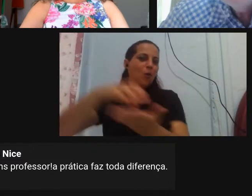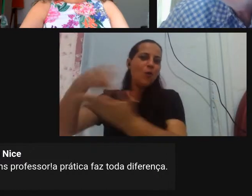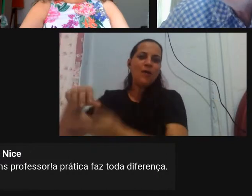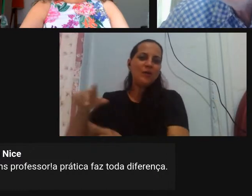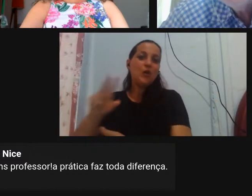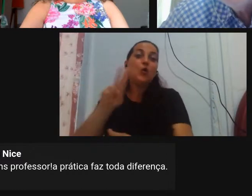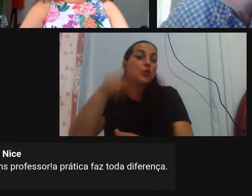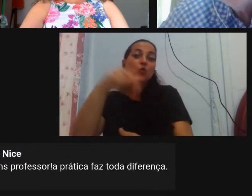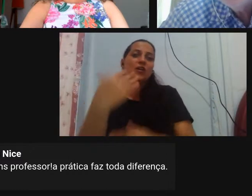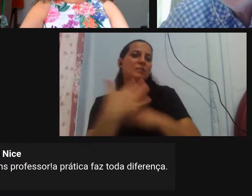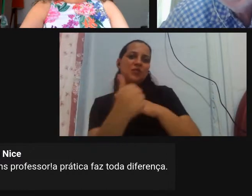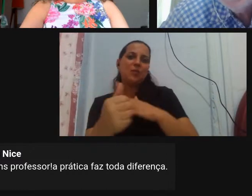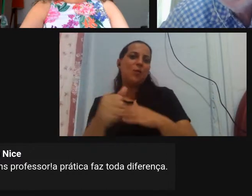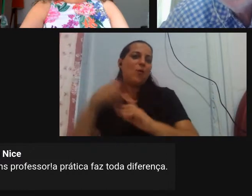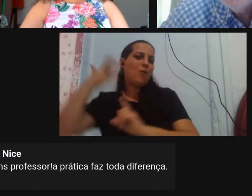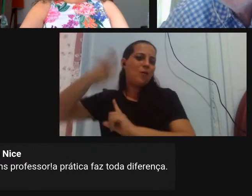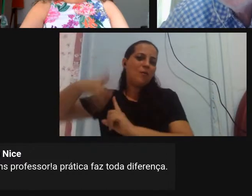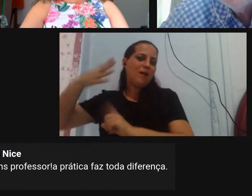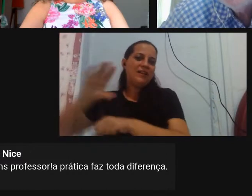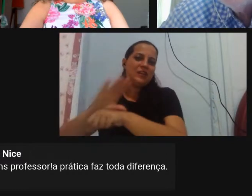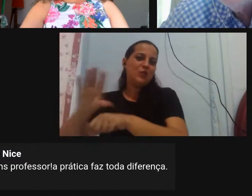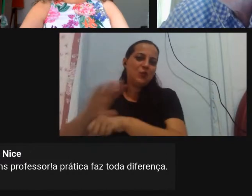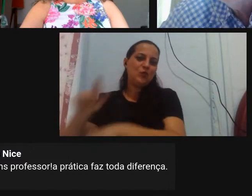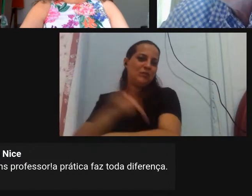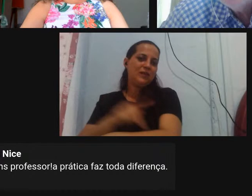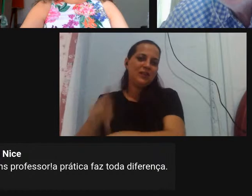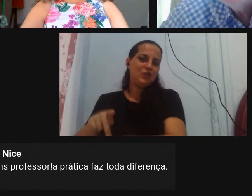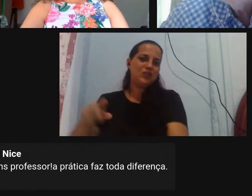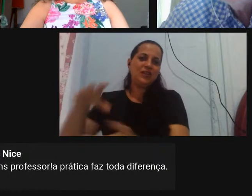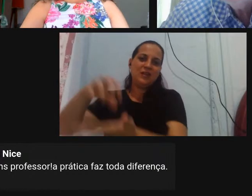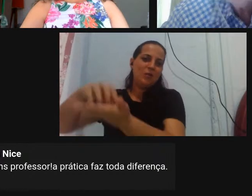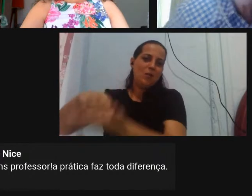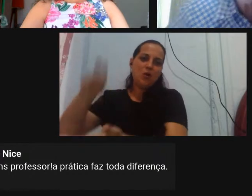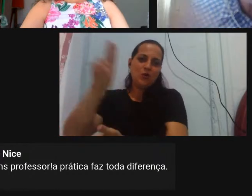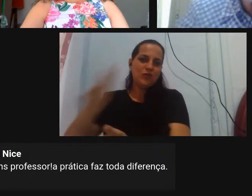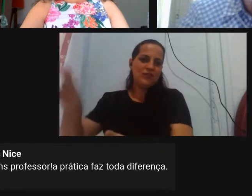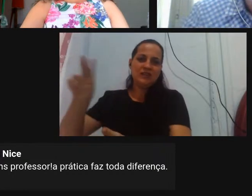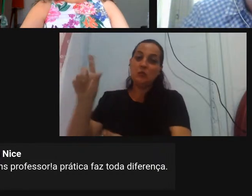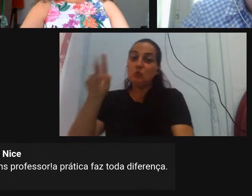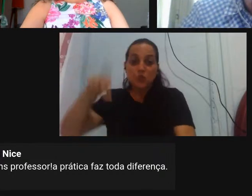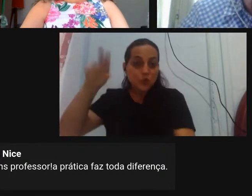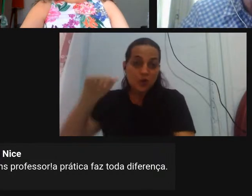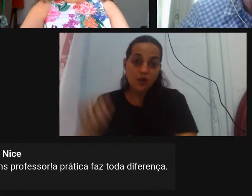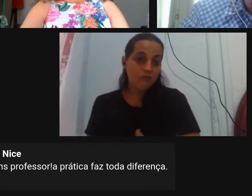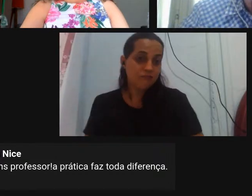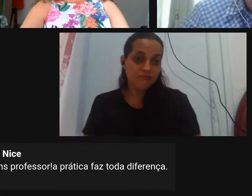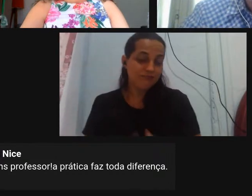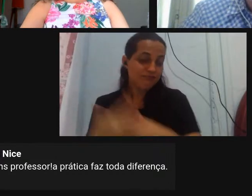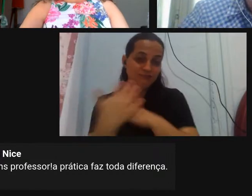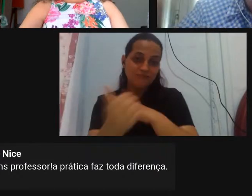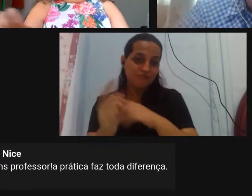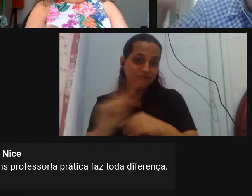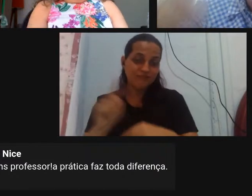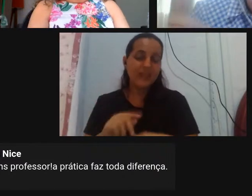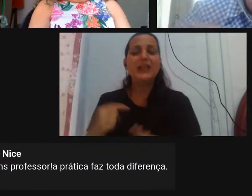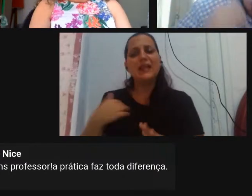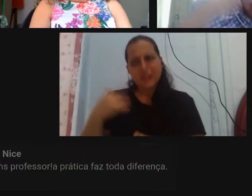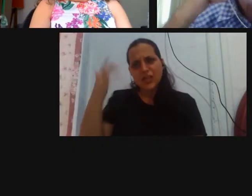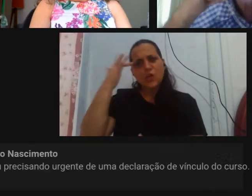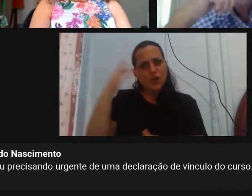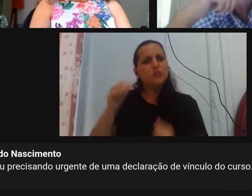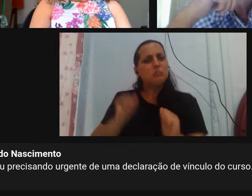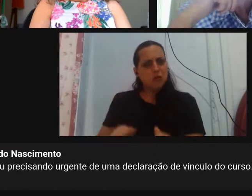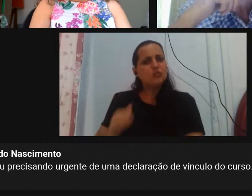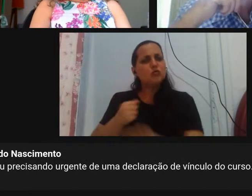pedagogia de uma universidade. Nunca. E acho que teria contribuições a dar, porque os institutos